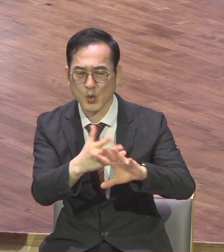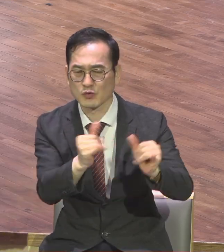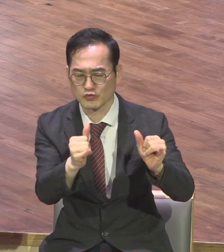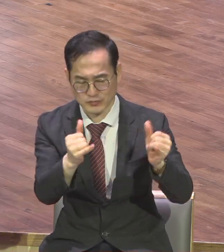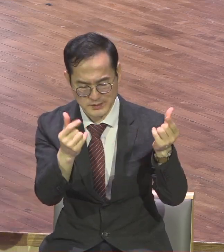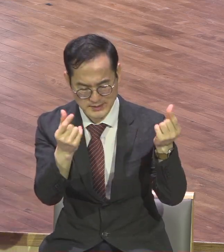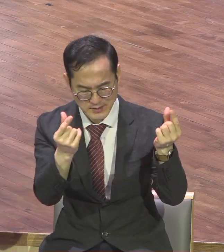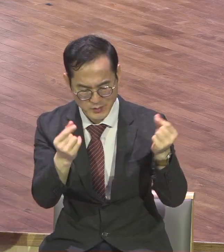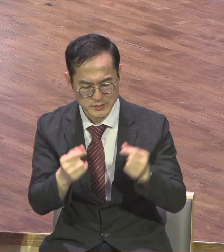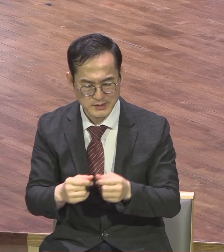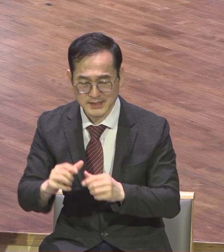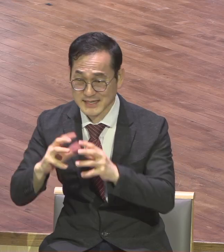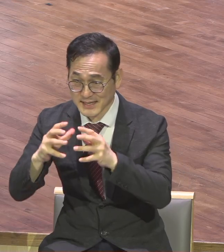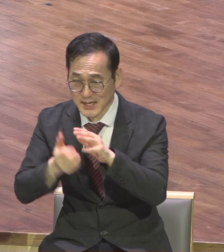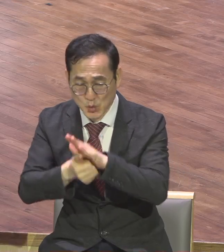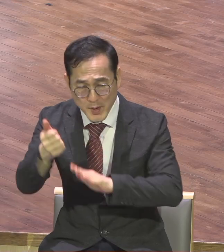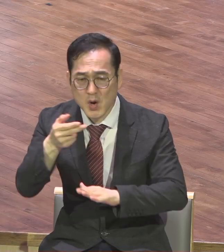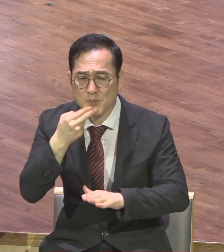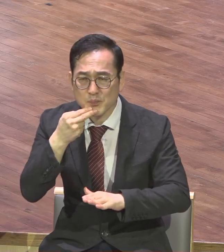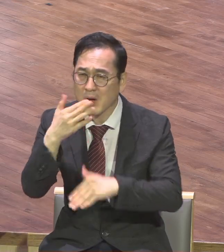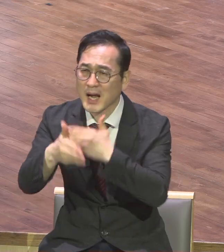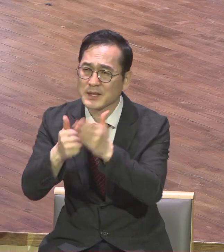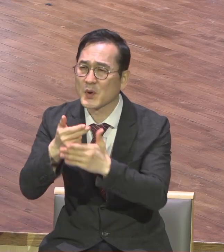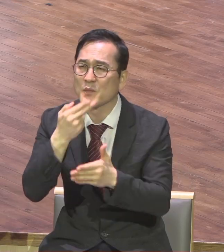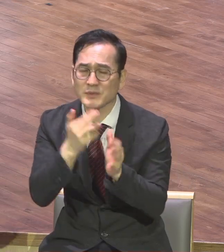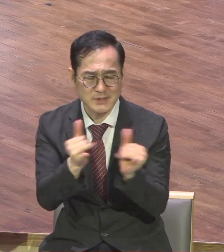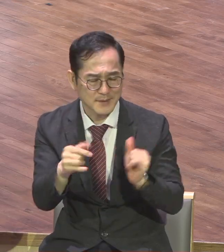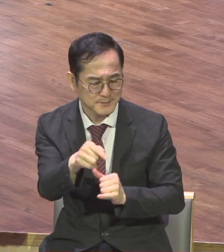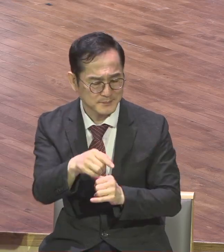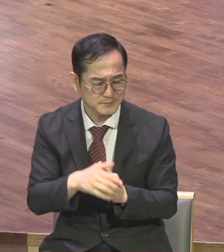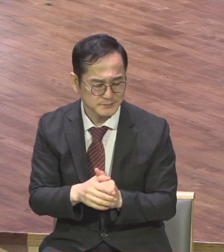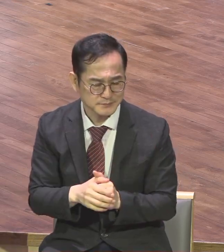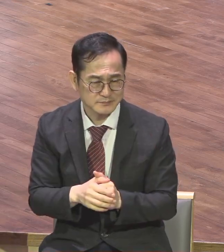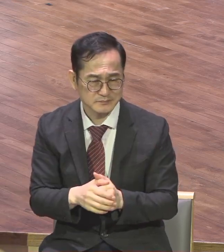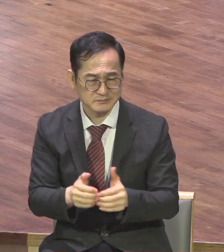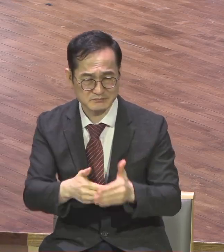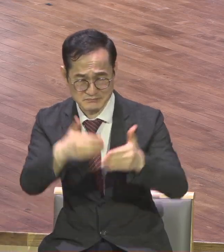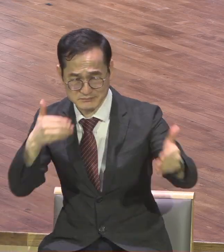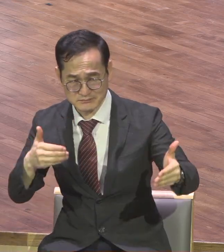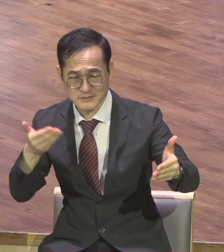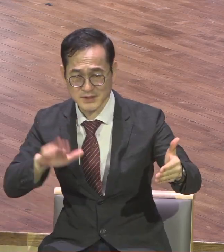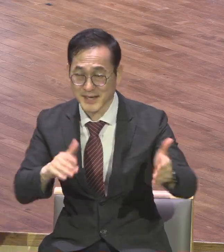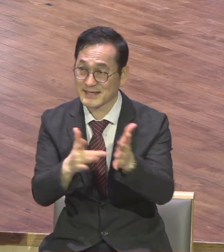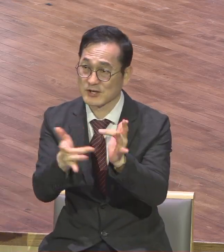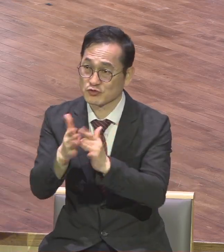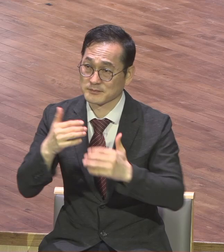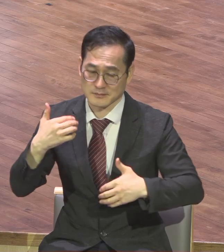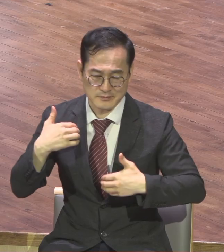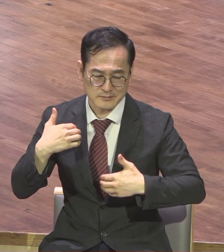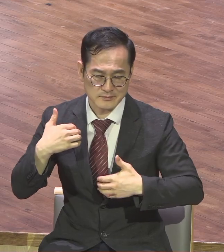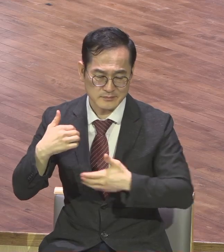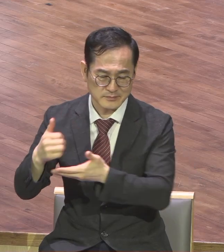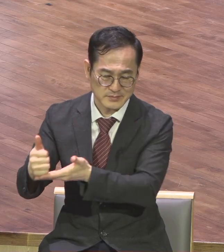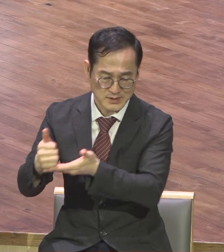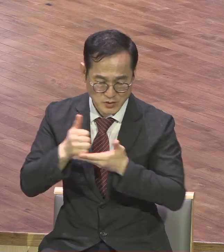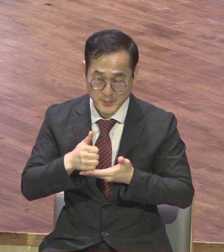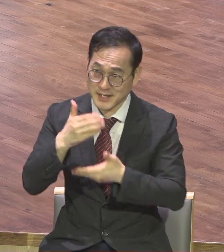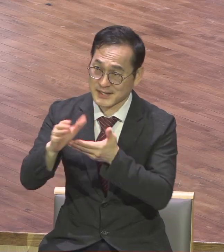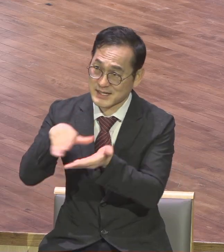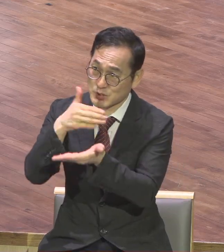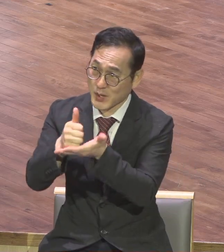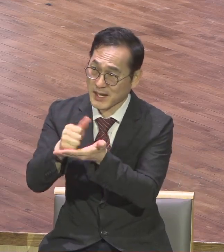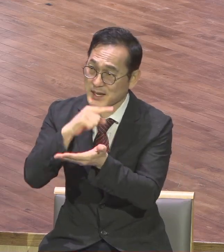세상에서 소망이 없고 하나님도 없는 자이더니 이제는 전에 멀리 있던 너희가 그리스도 예수 안에서 그리스도의 피로